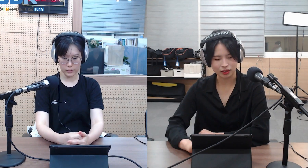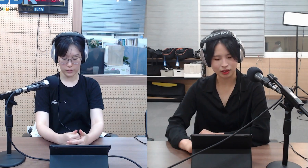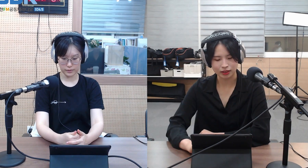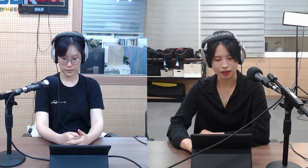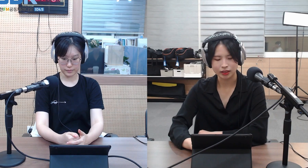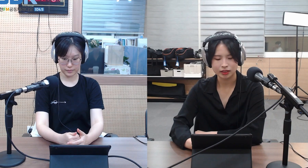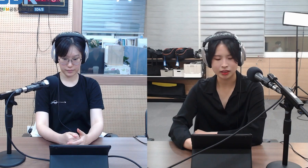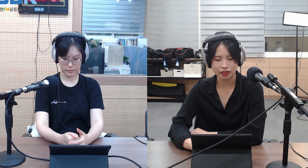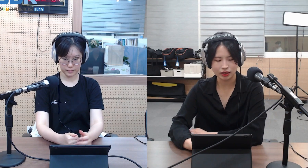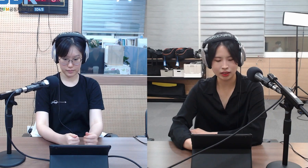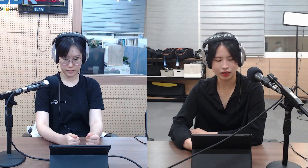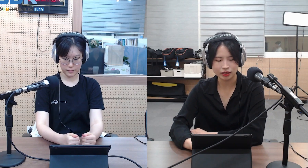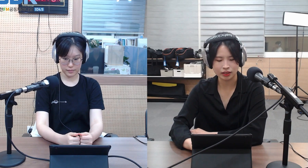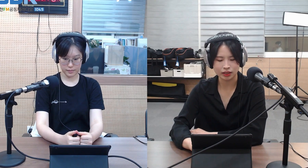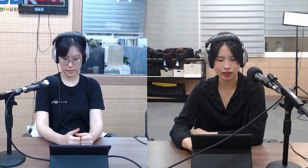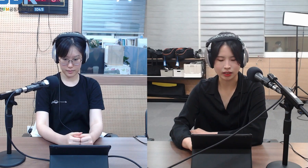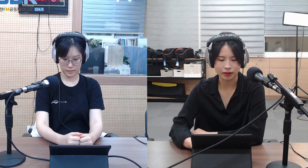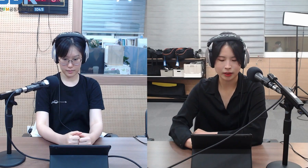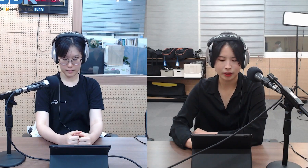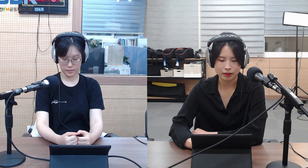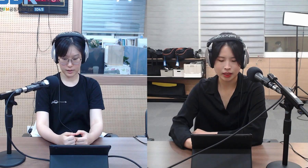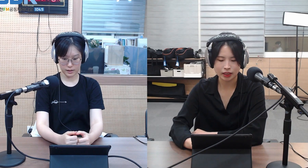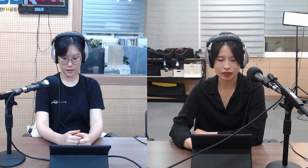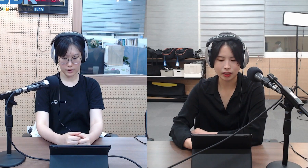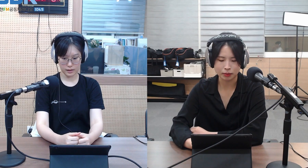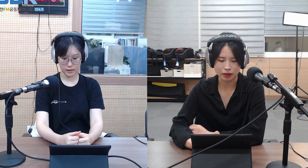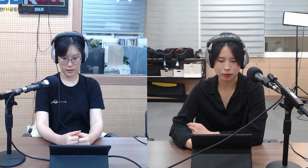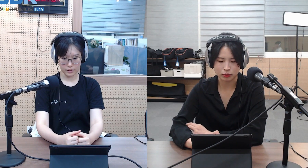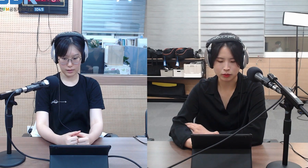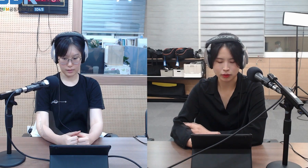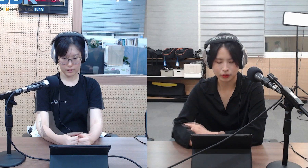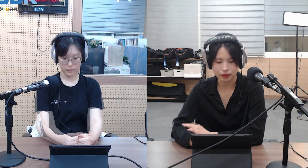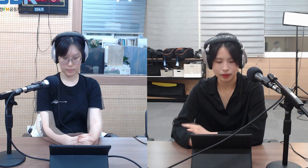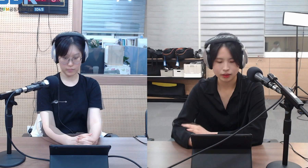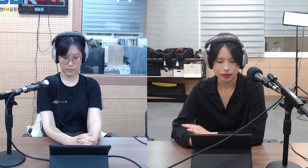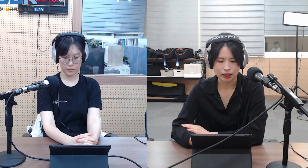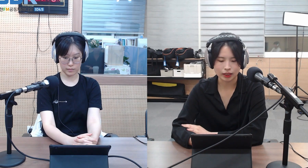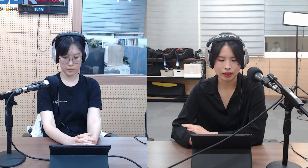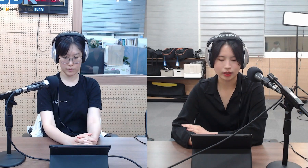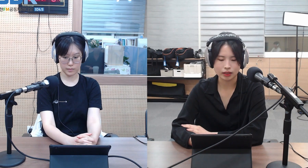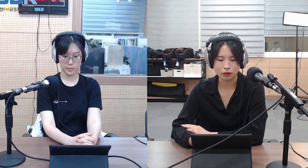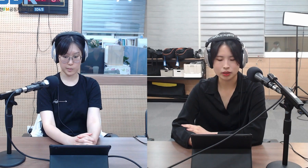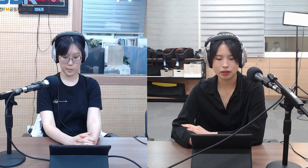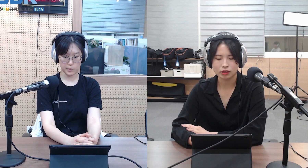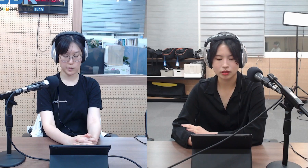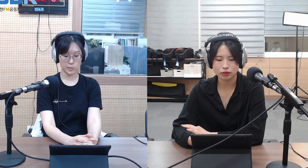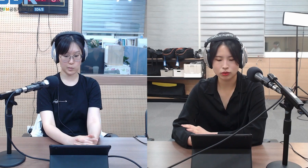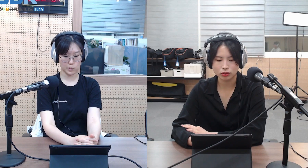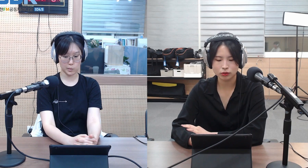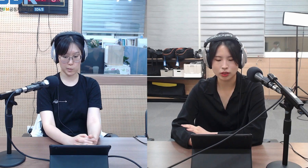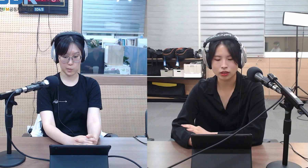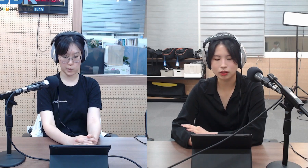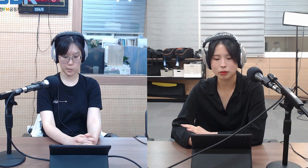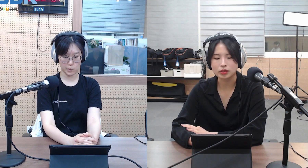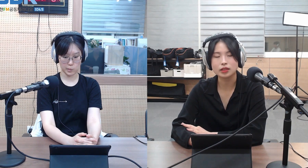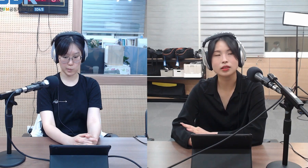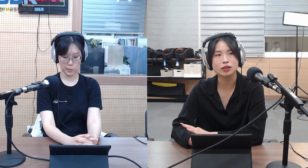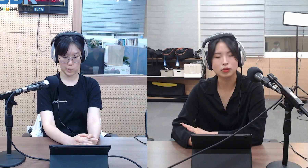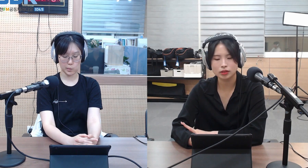네. 제이사라의 사랑의 바보. 다양한 대화 상황을 수어로 익혀보는 응용